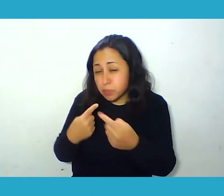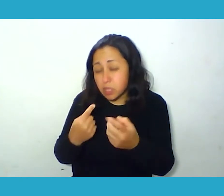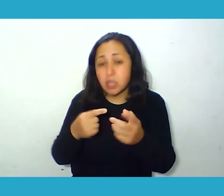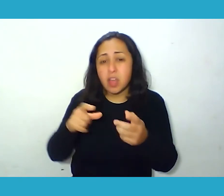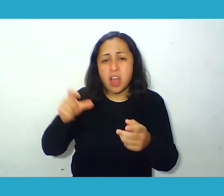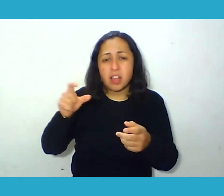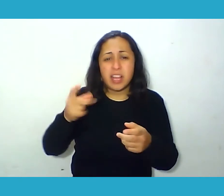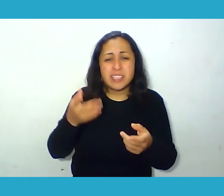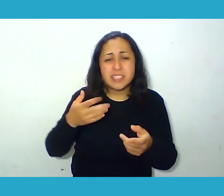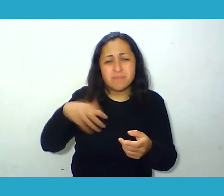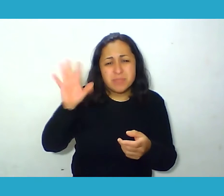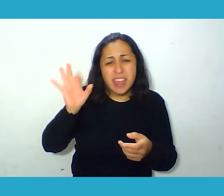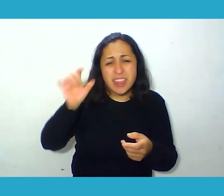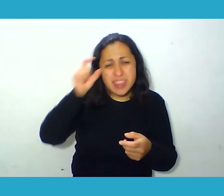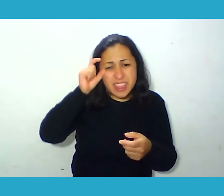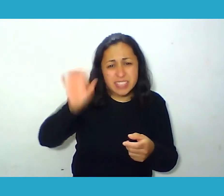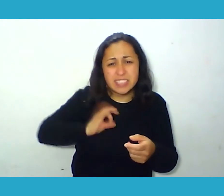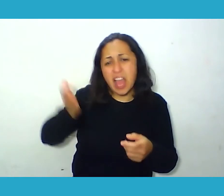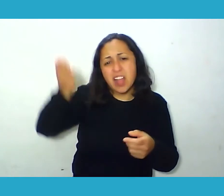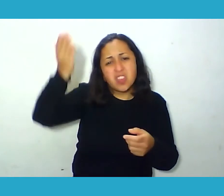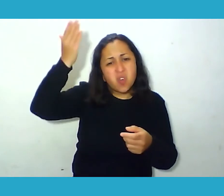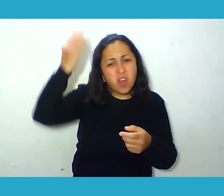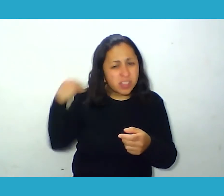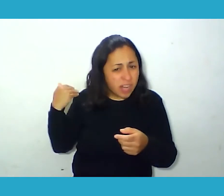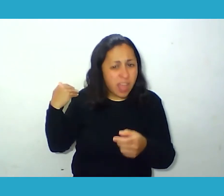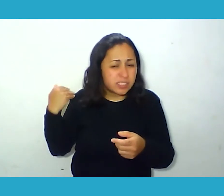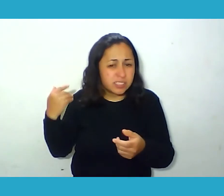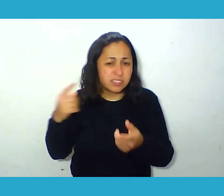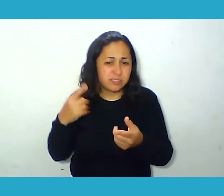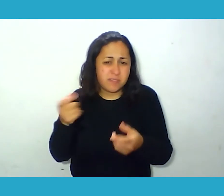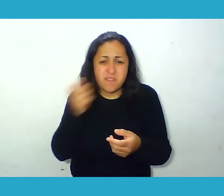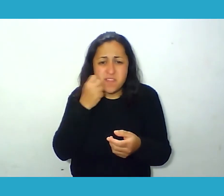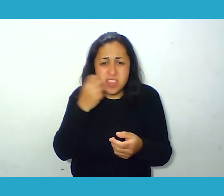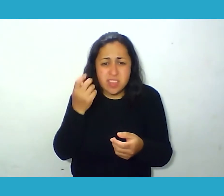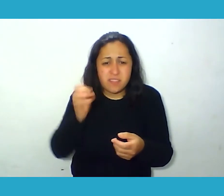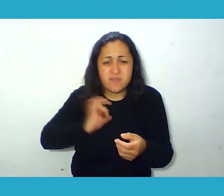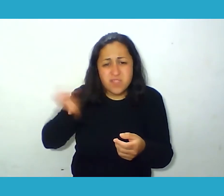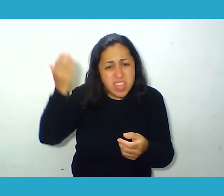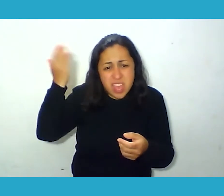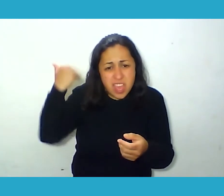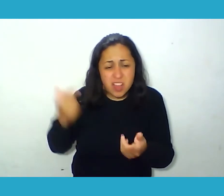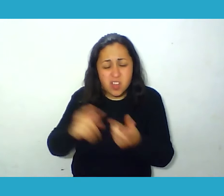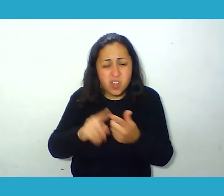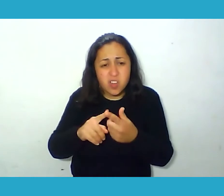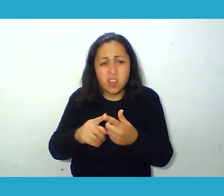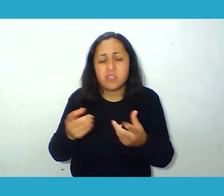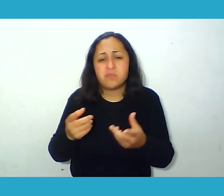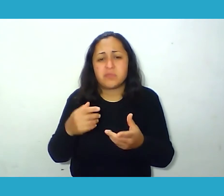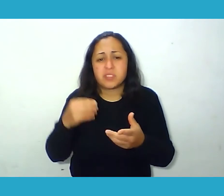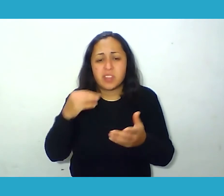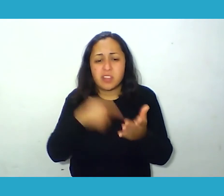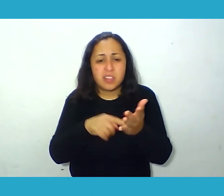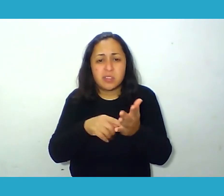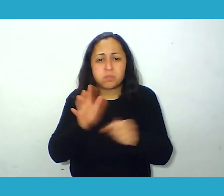lenguaje de las tinieblas, refiriéndose a tal época nazi por tratarse de un contexto de genocidio, lenguaje ecocida